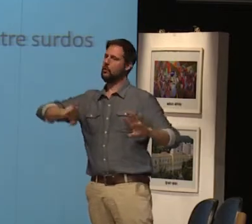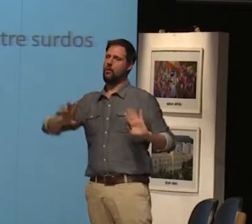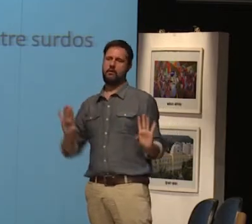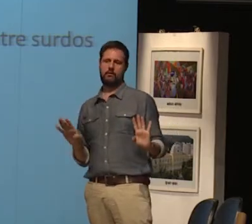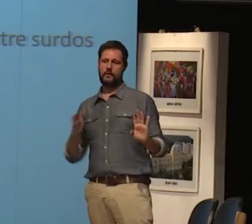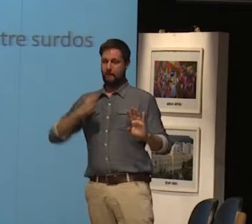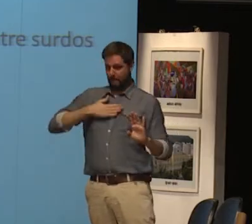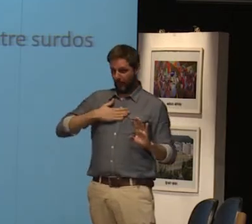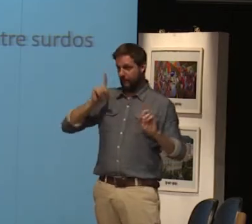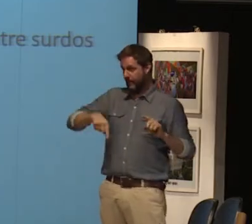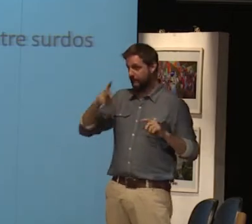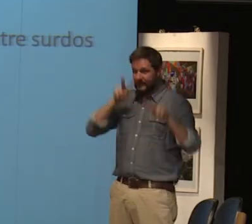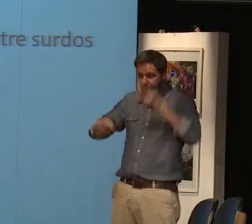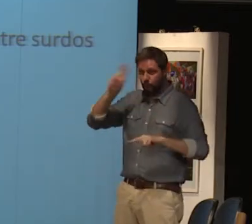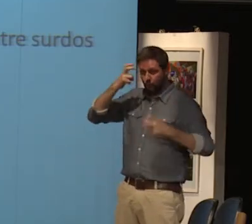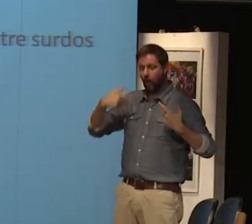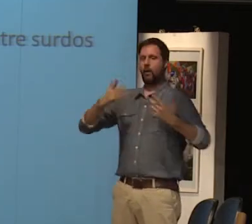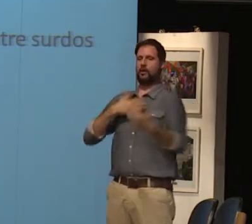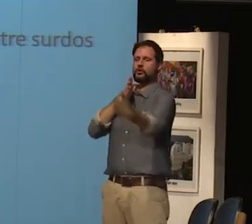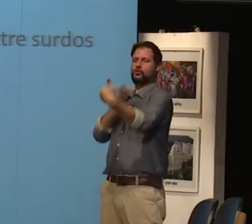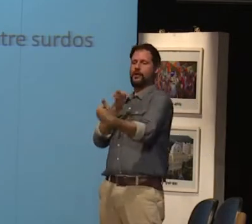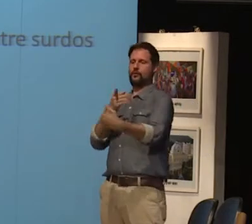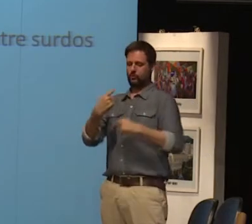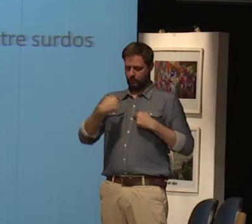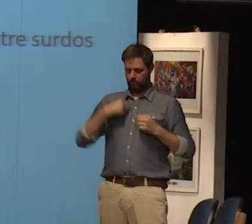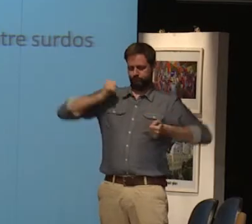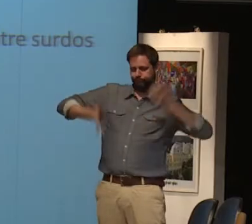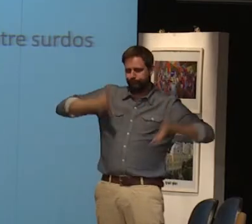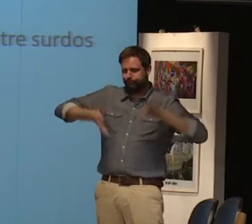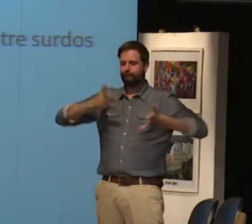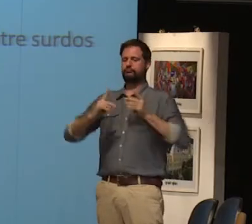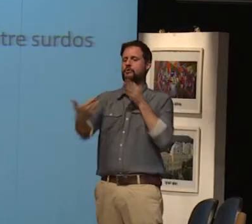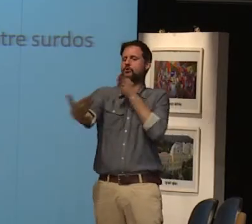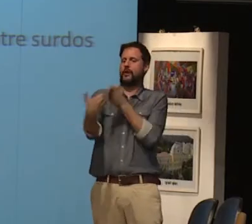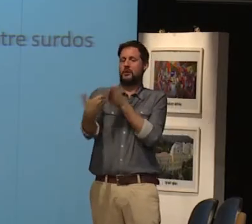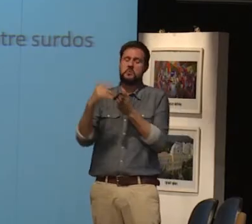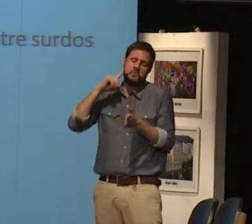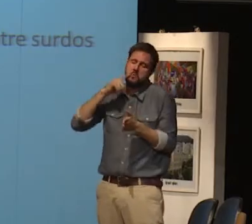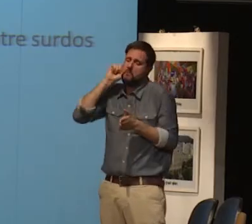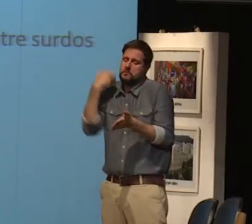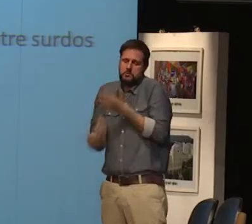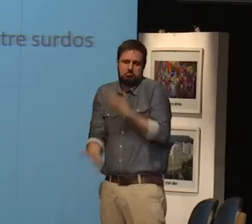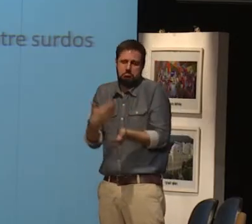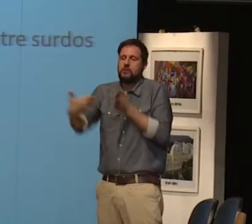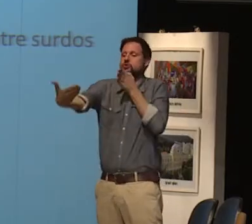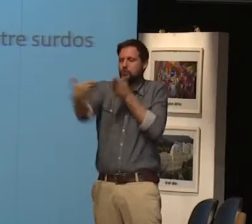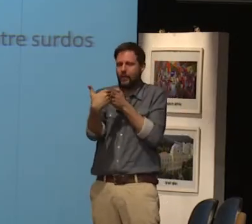né? Isso não é visibilidade cultural. Visibilidade cultural é quando eu tenho um contato direto com aquela língua, com aquele sujeito que